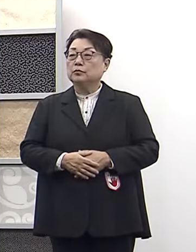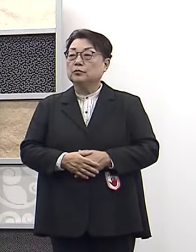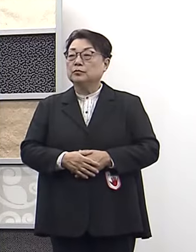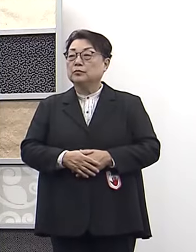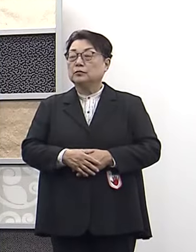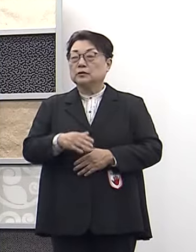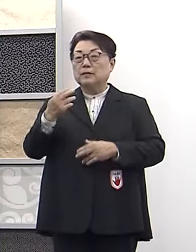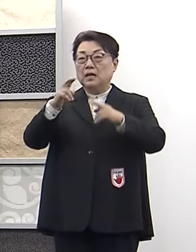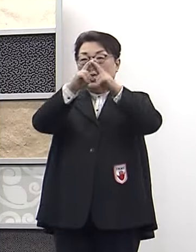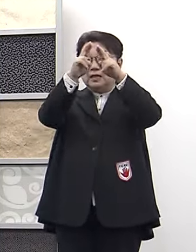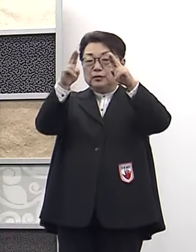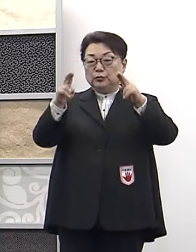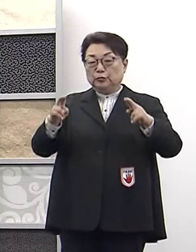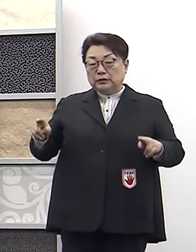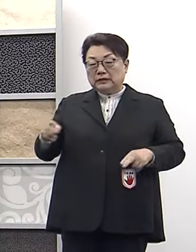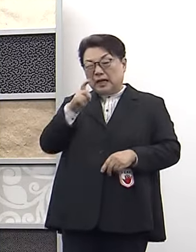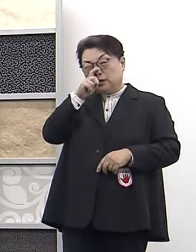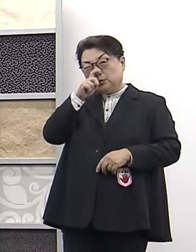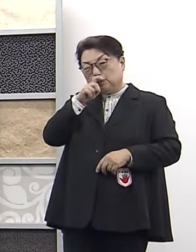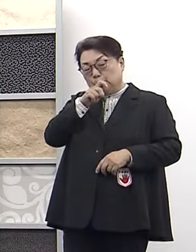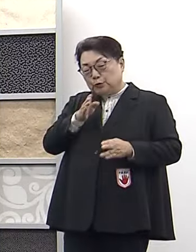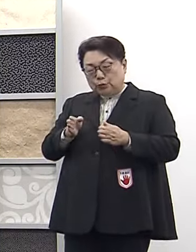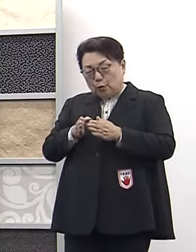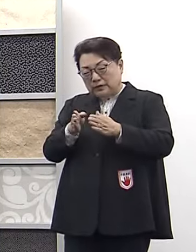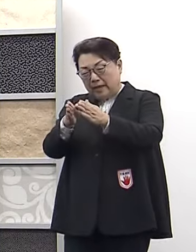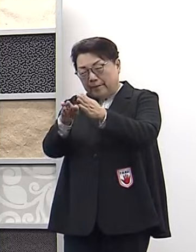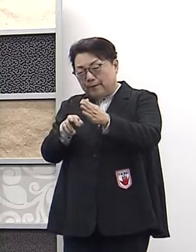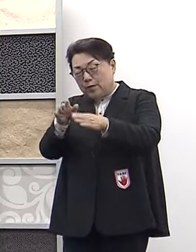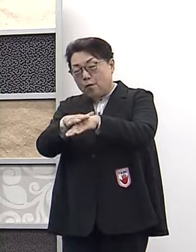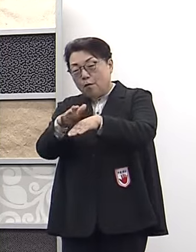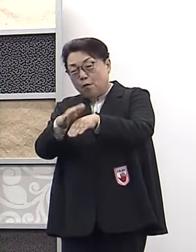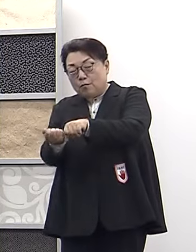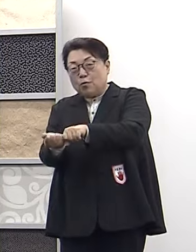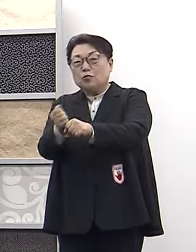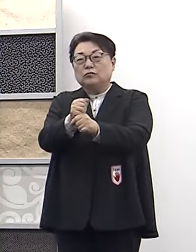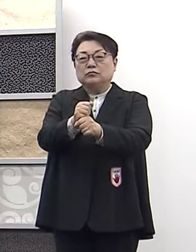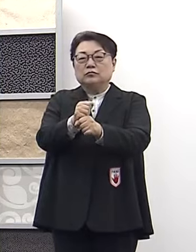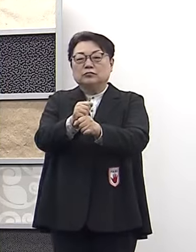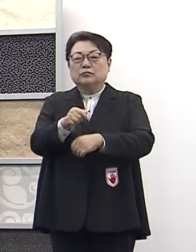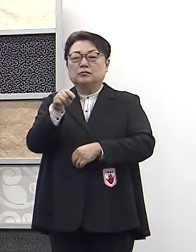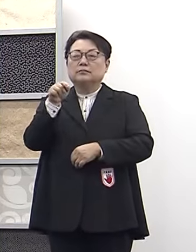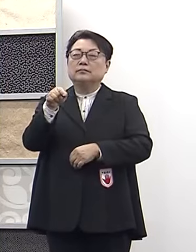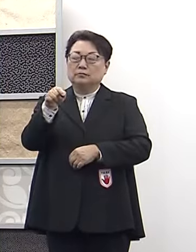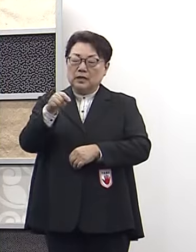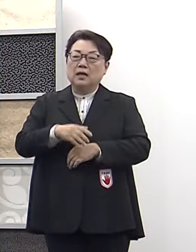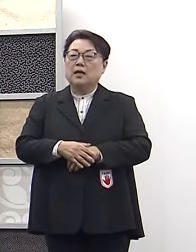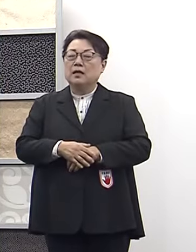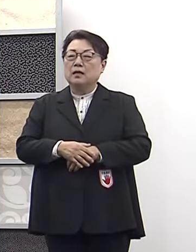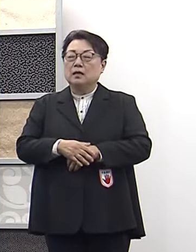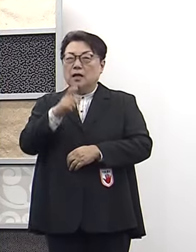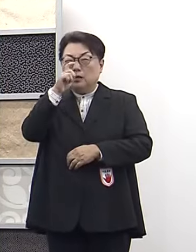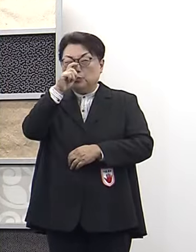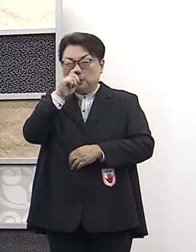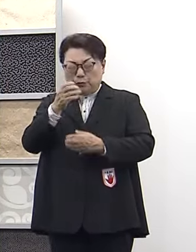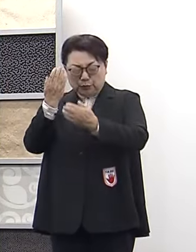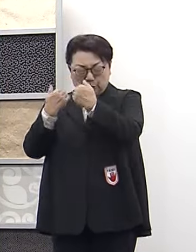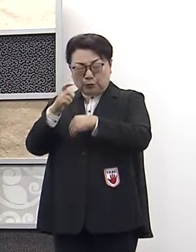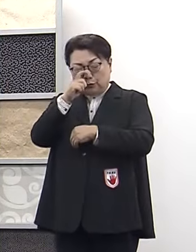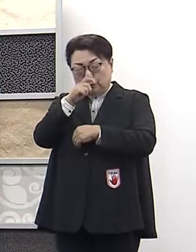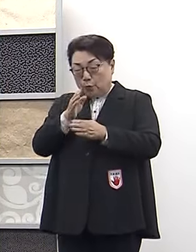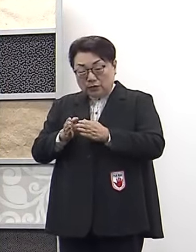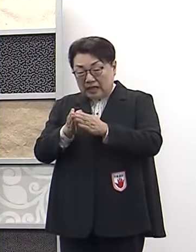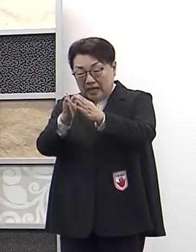高の話されて、旧登山の最高の話をされましたけれども、はいはい、登山客の分散という意味で、その旧登山の最高の